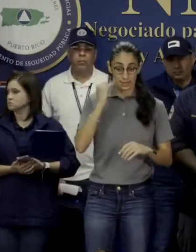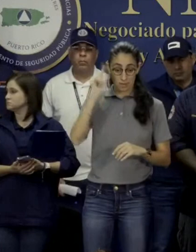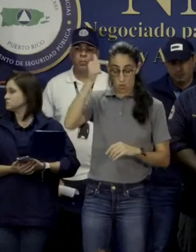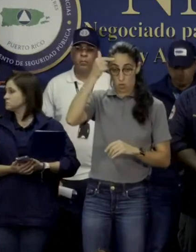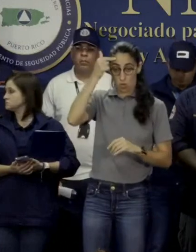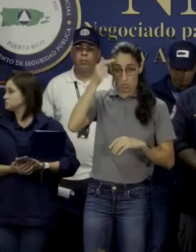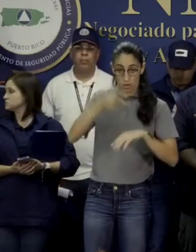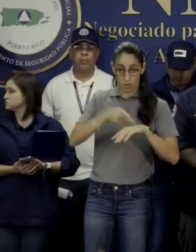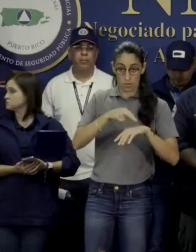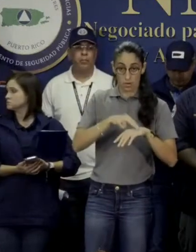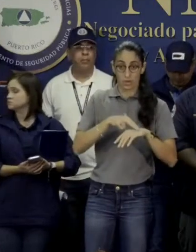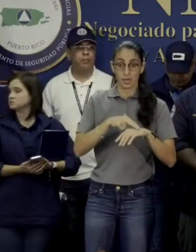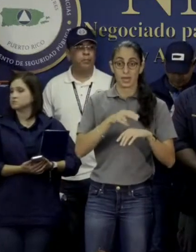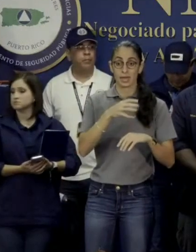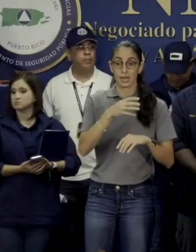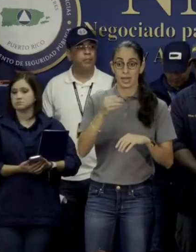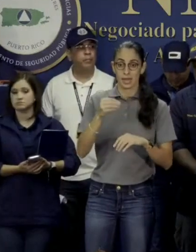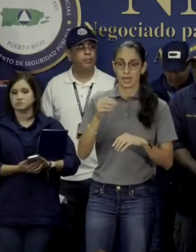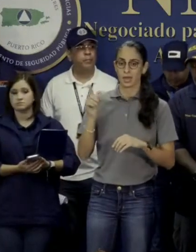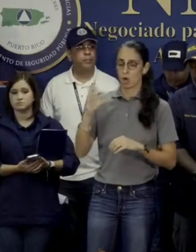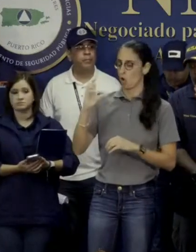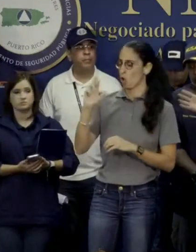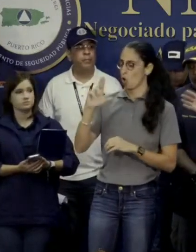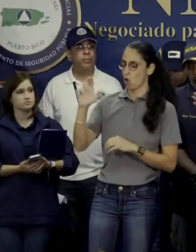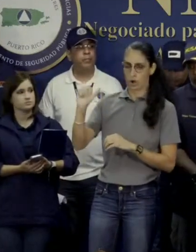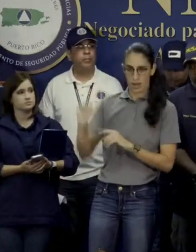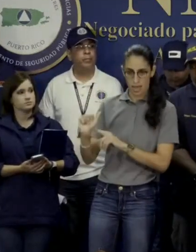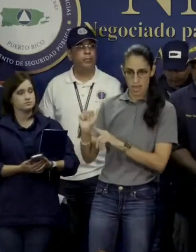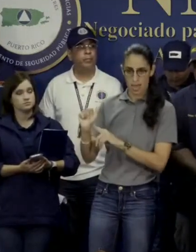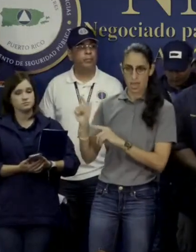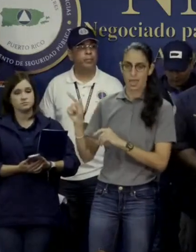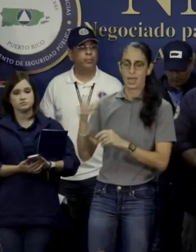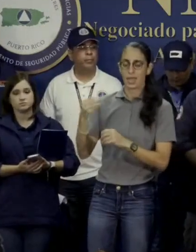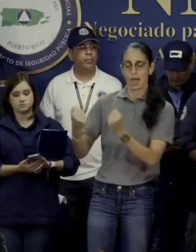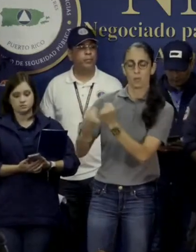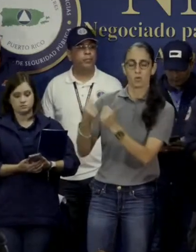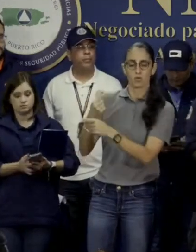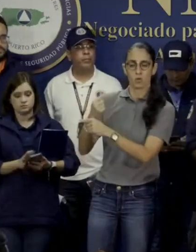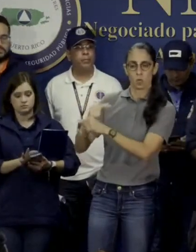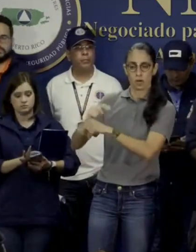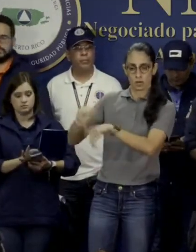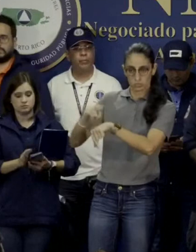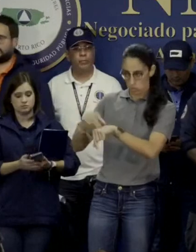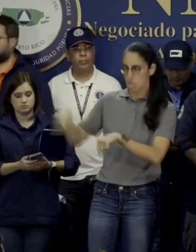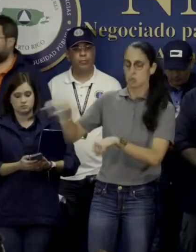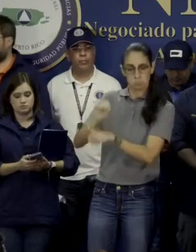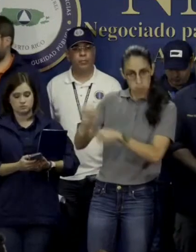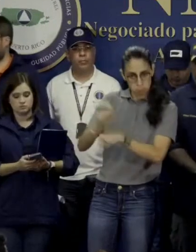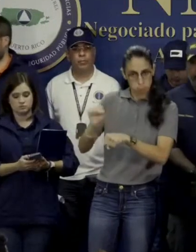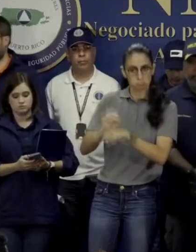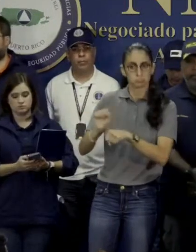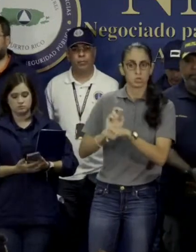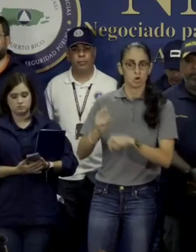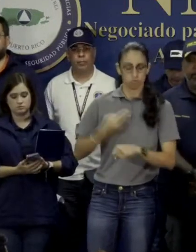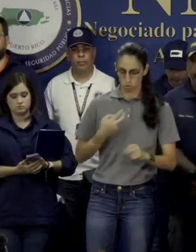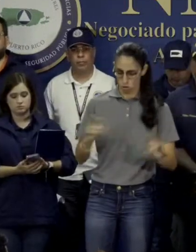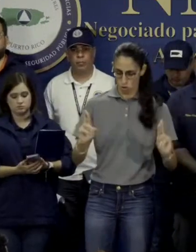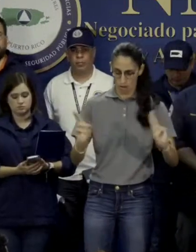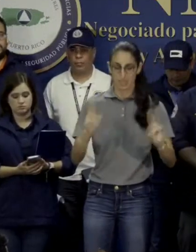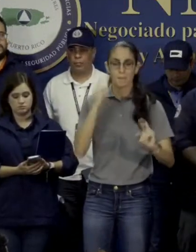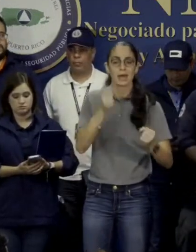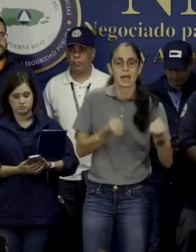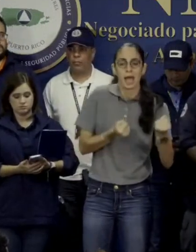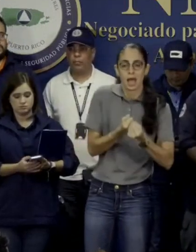Rico, tanto con los recursos del comisionado Correa, con el apoyo de la Guardia Nacional, están haciendo esa función, nosotros estamos simplemente listos para